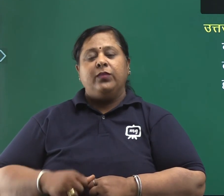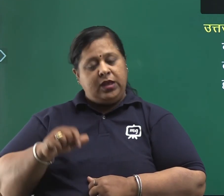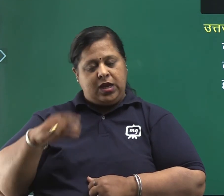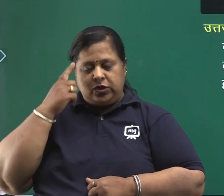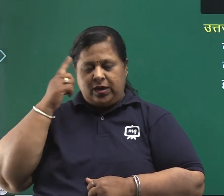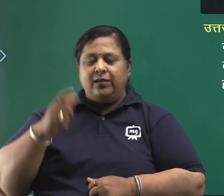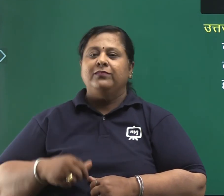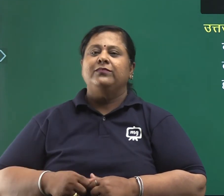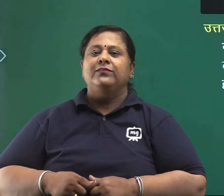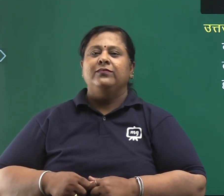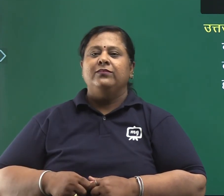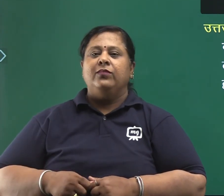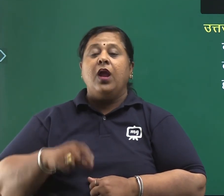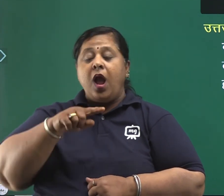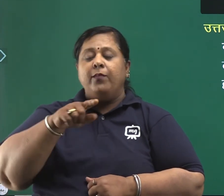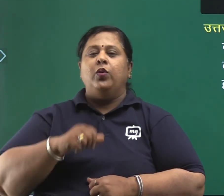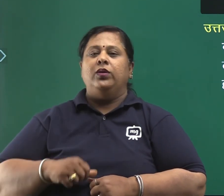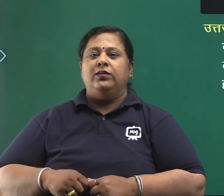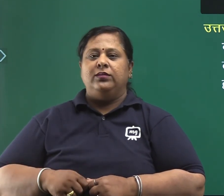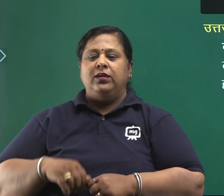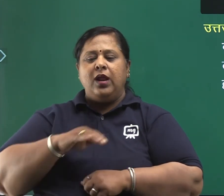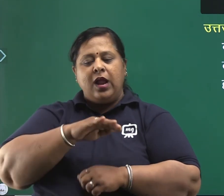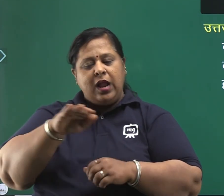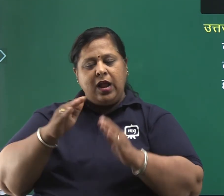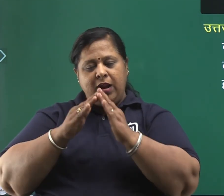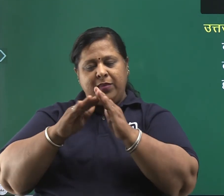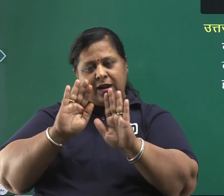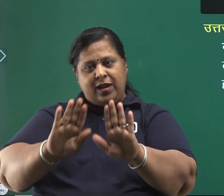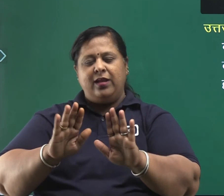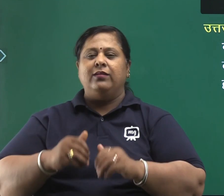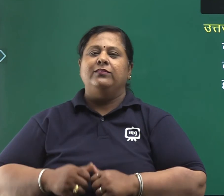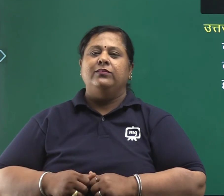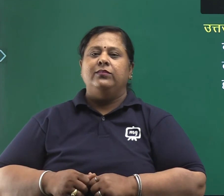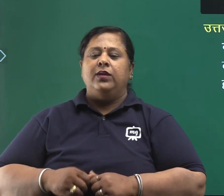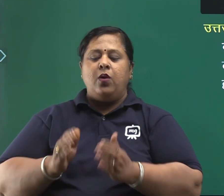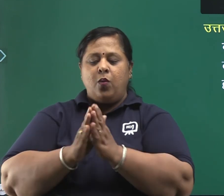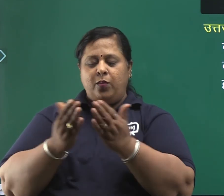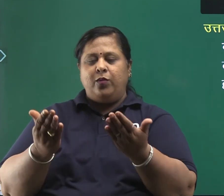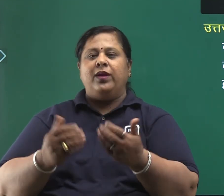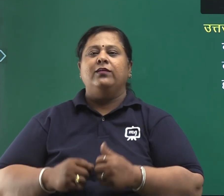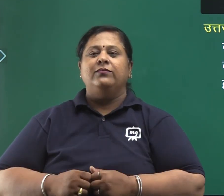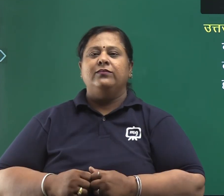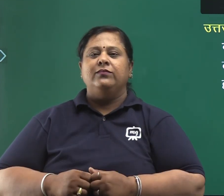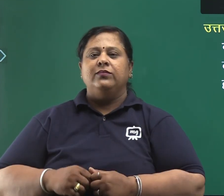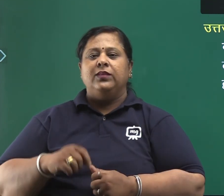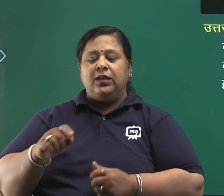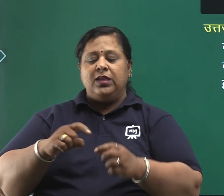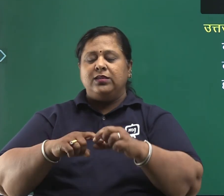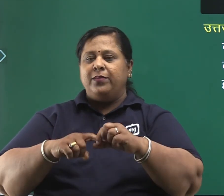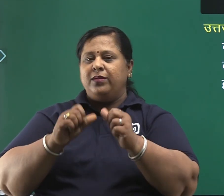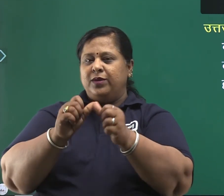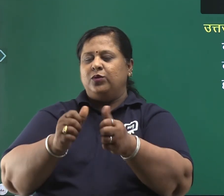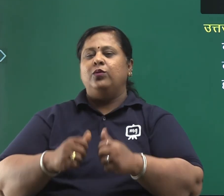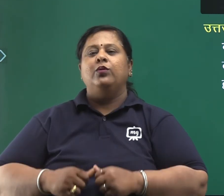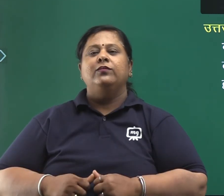यहाँ जाने। आप लोग घर पर रहकर नोटबुक में इन सभी प्रश्नोत्तरों